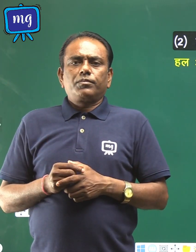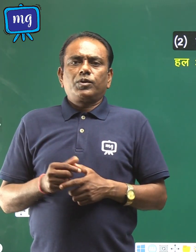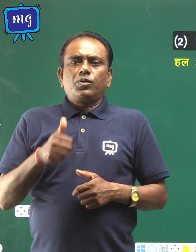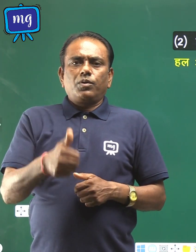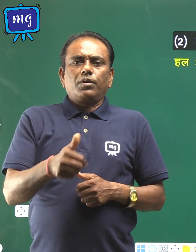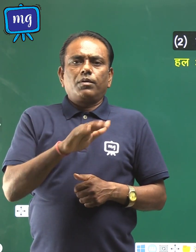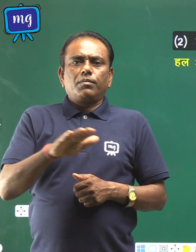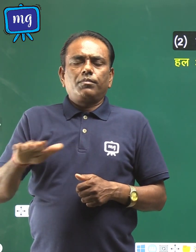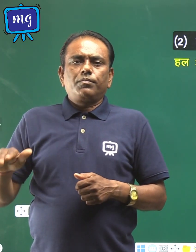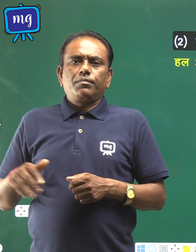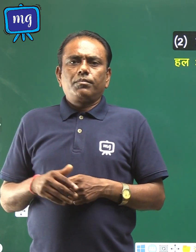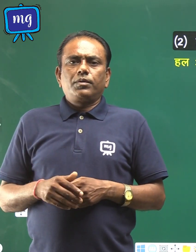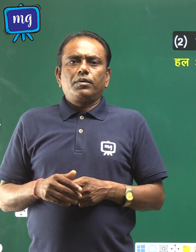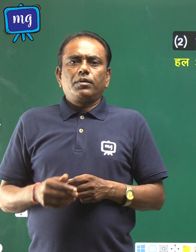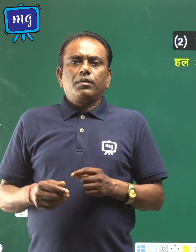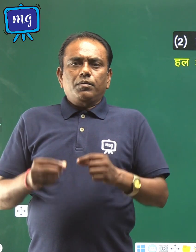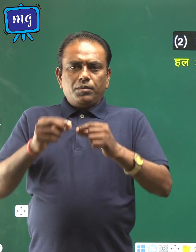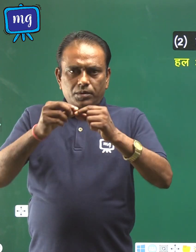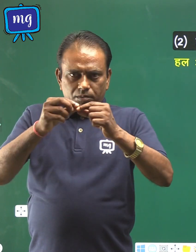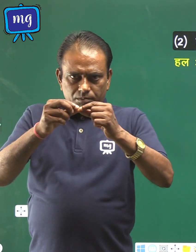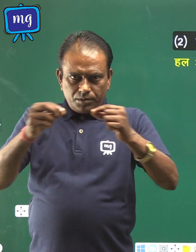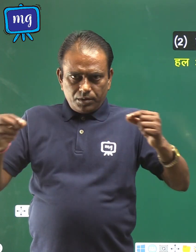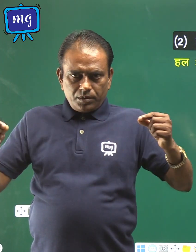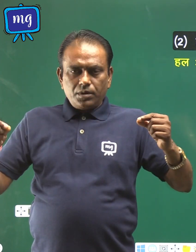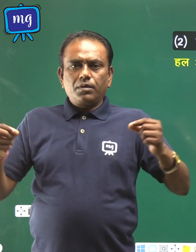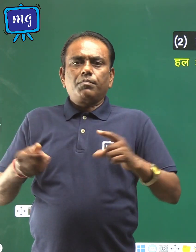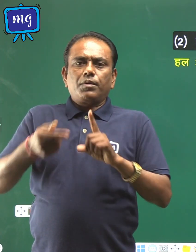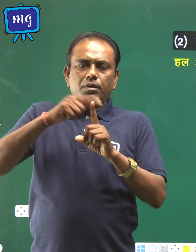ठीक है बच्चों, फिर रेखाखंड पर